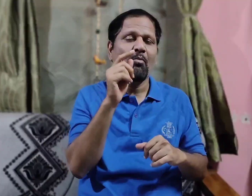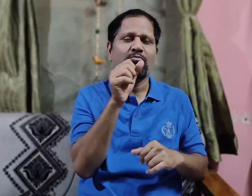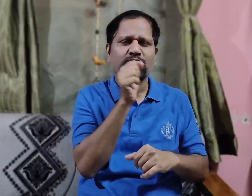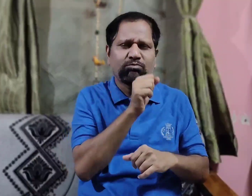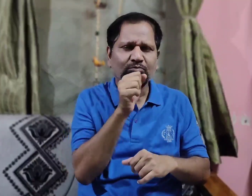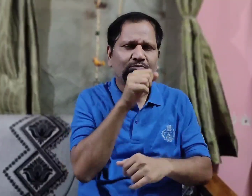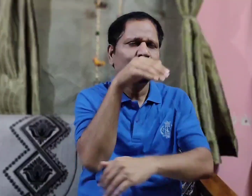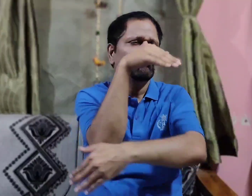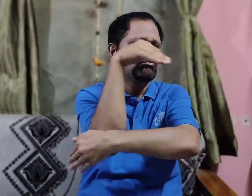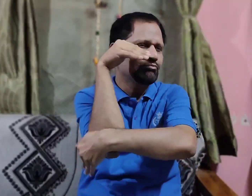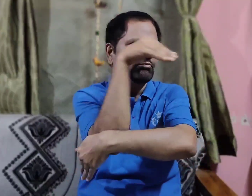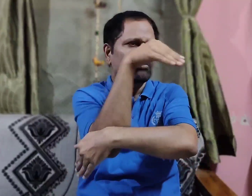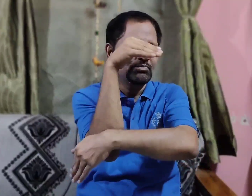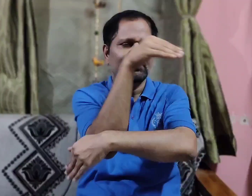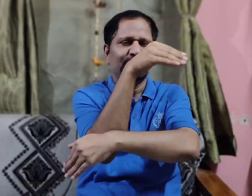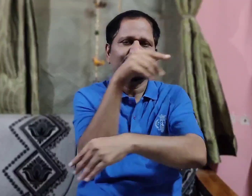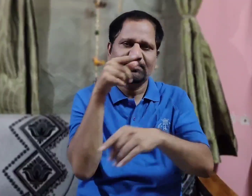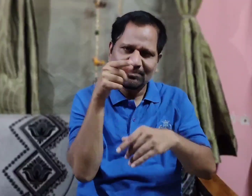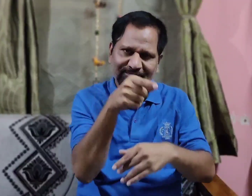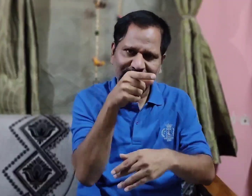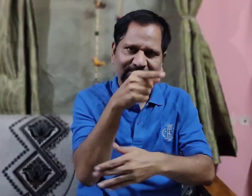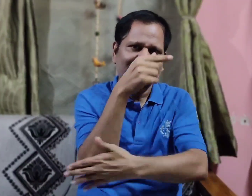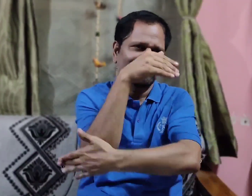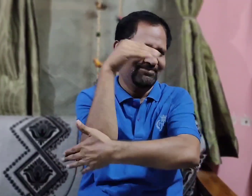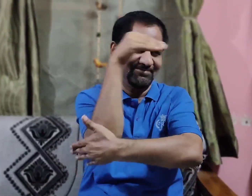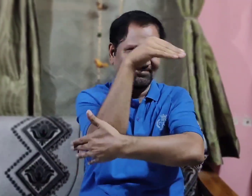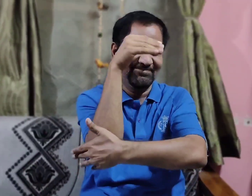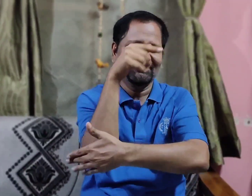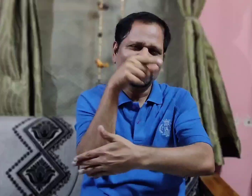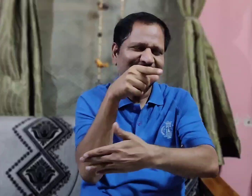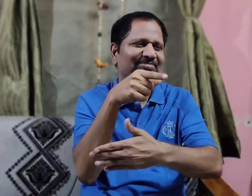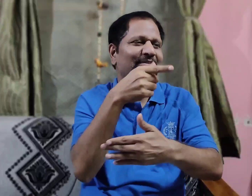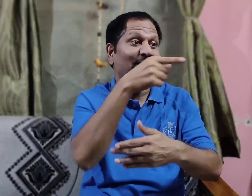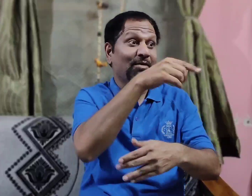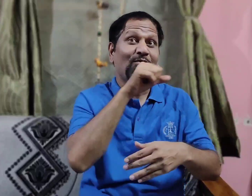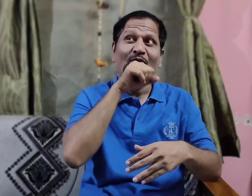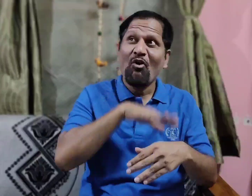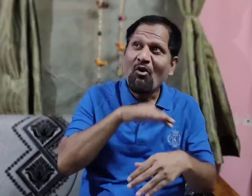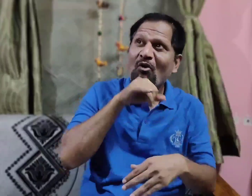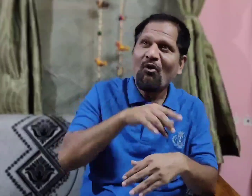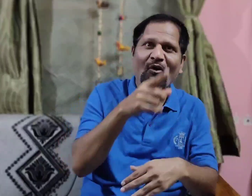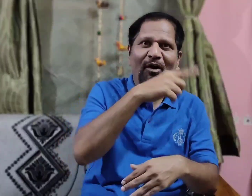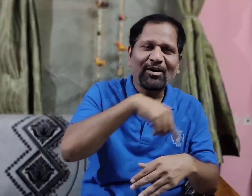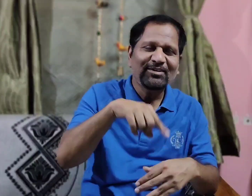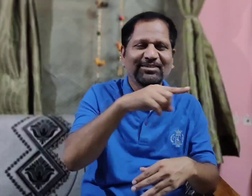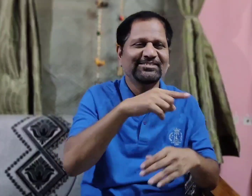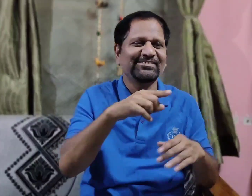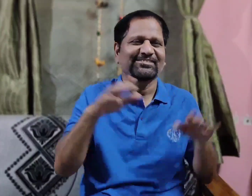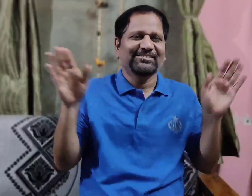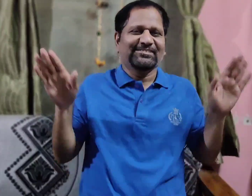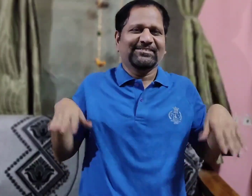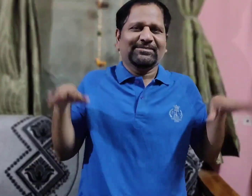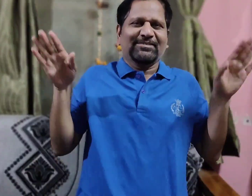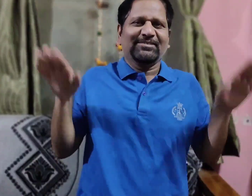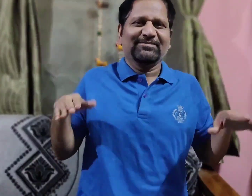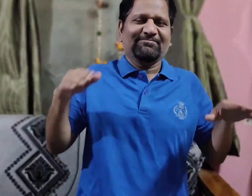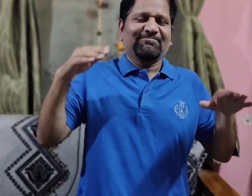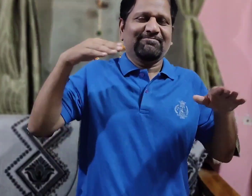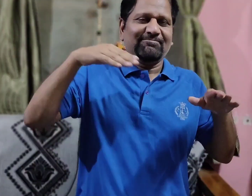और बुद्धिमान भी और चतुर भी बहुत था। हर परेशानी का कोई हल जरूर ढूंढता था। एक बार उसने